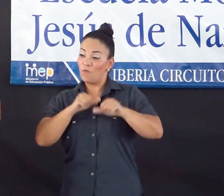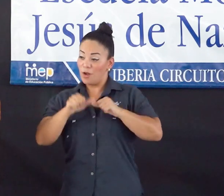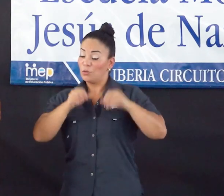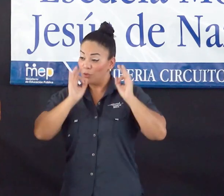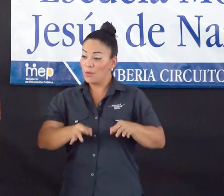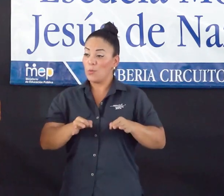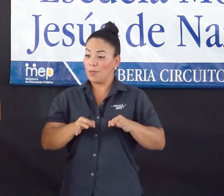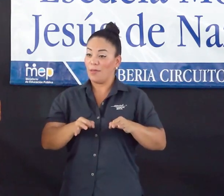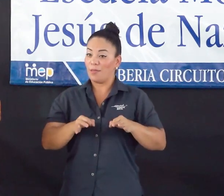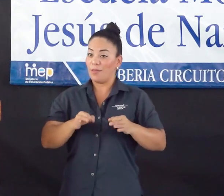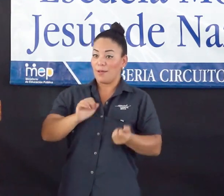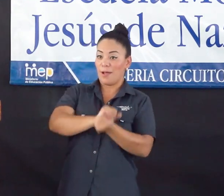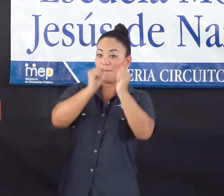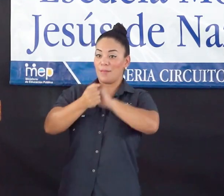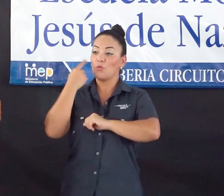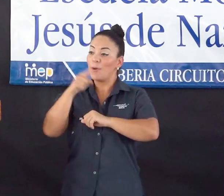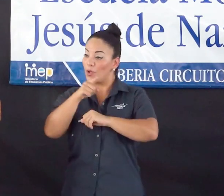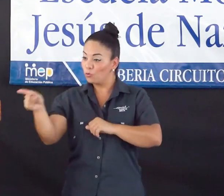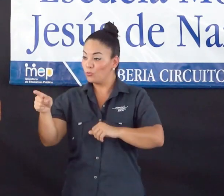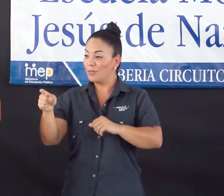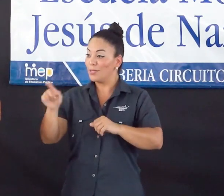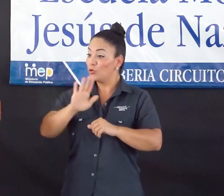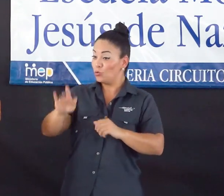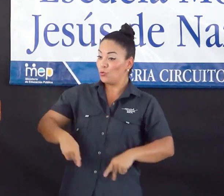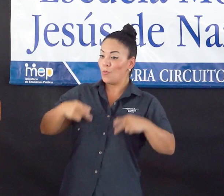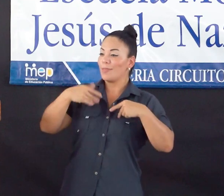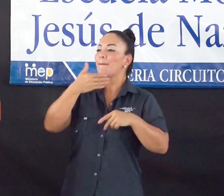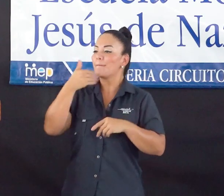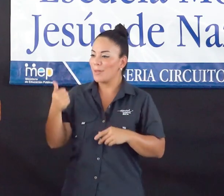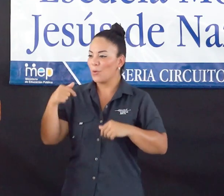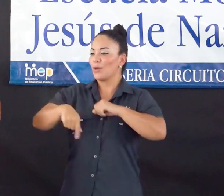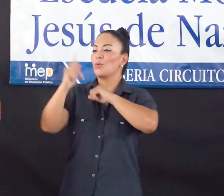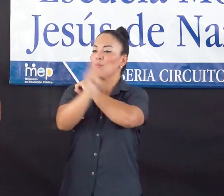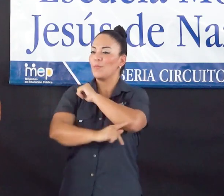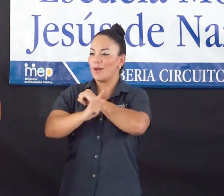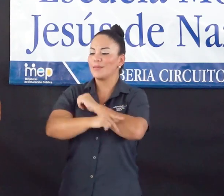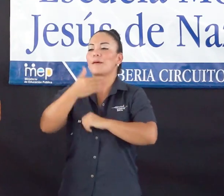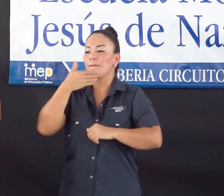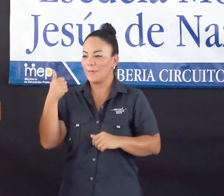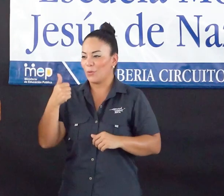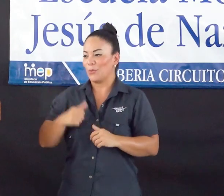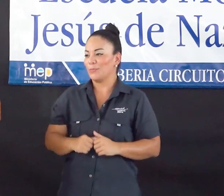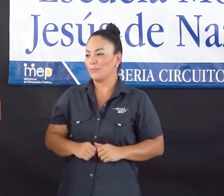convicción para que ellos vivan mejor en un país mejor.